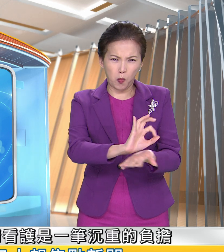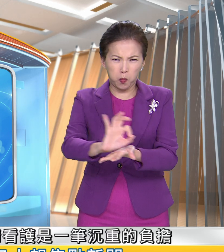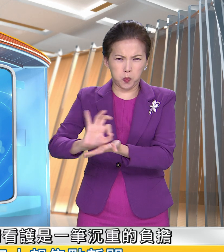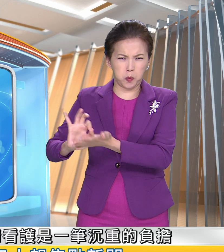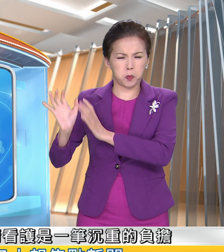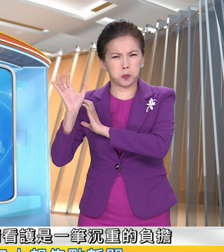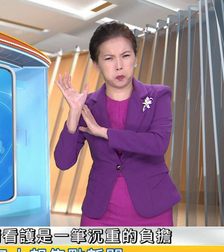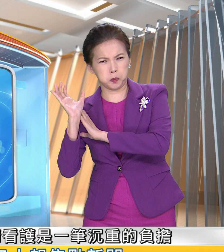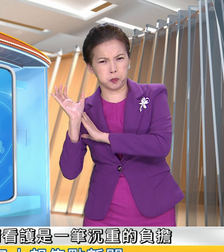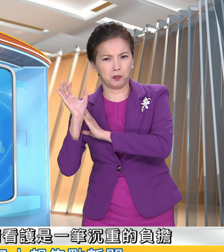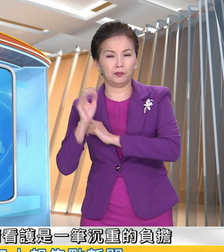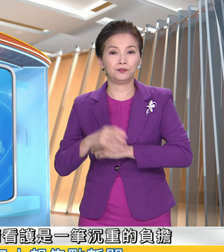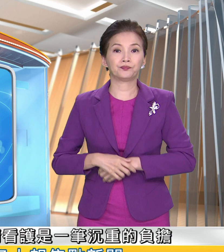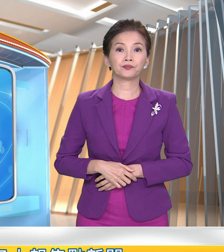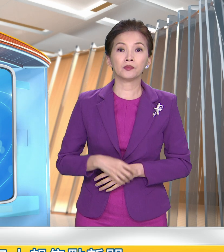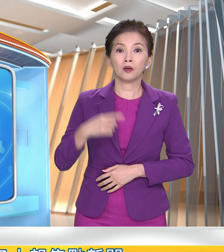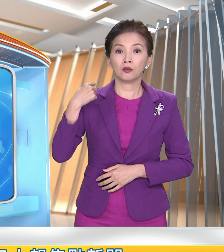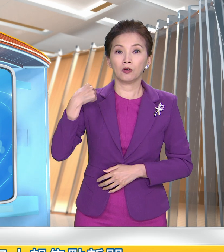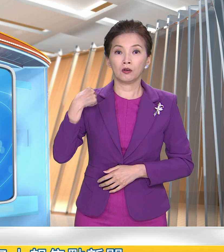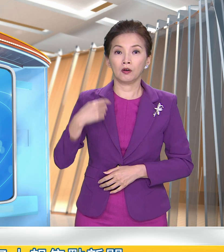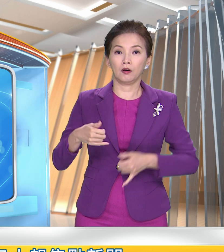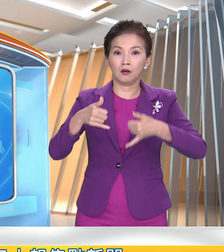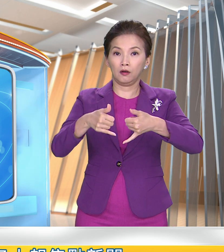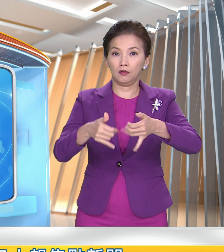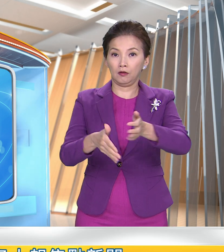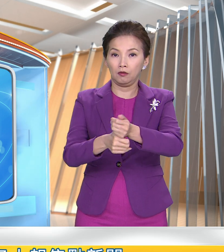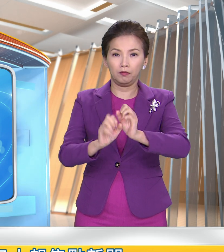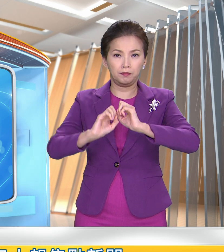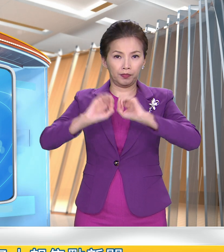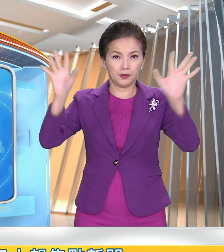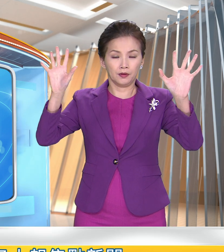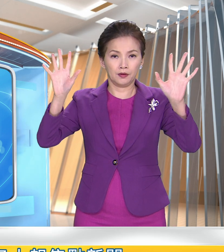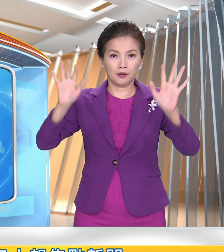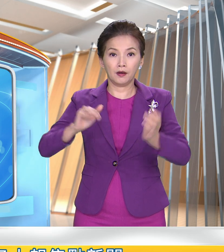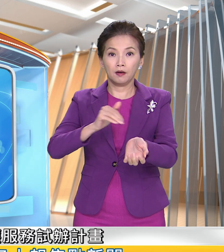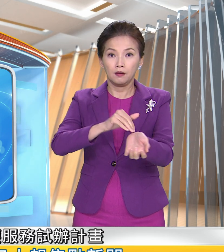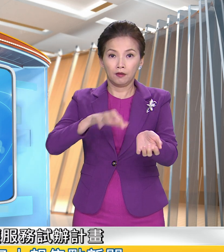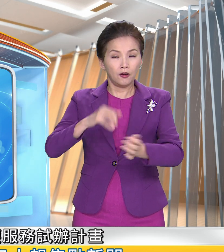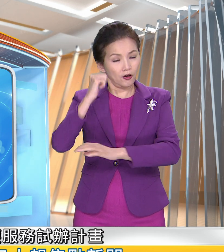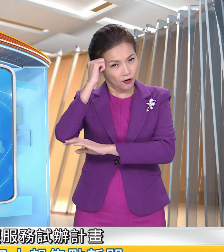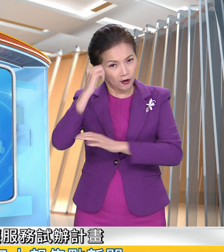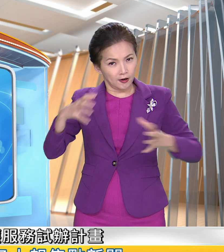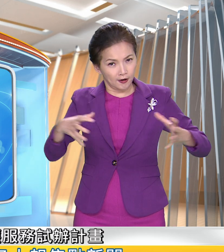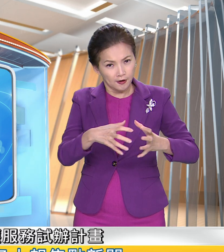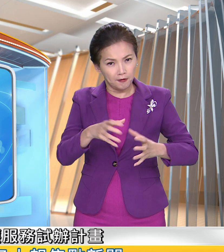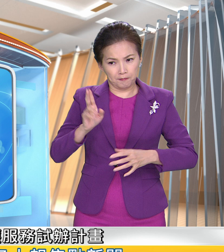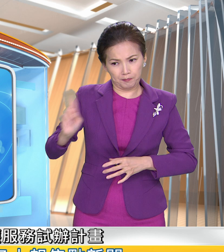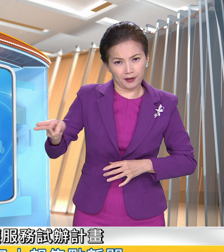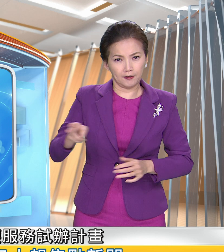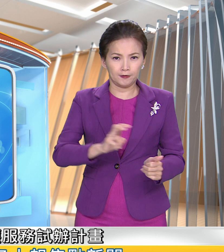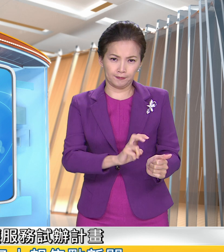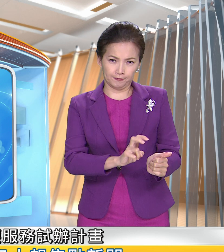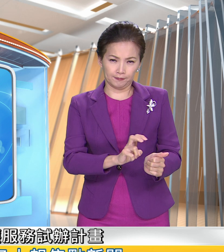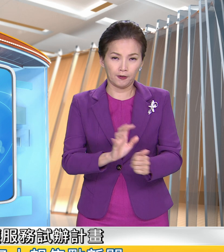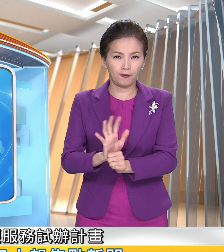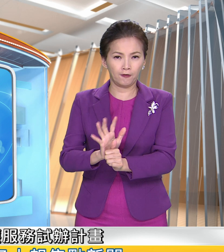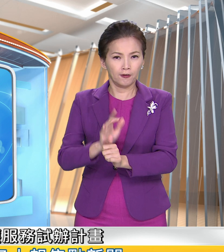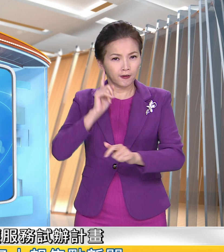担。健保署昨天宣布，要续办住院整合照护服务试办计划。